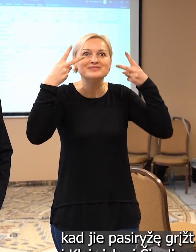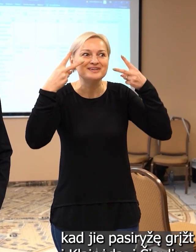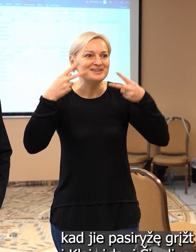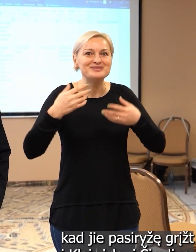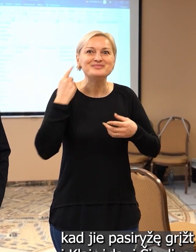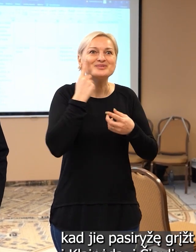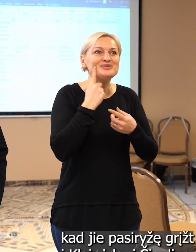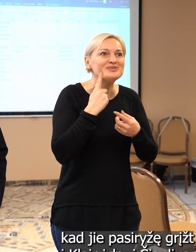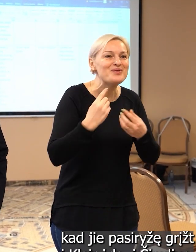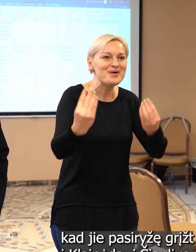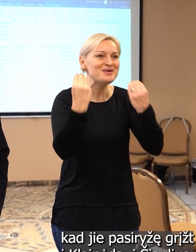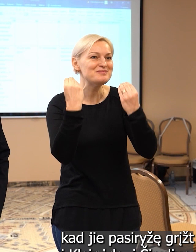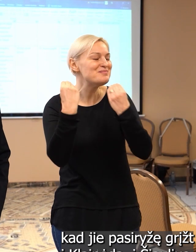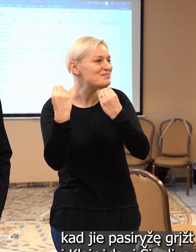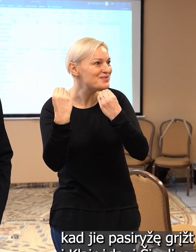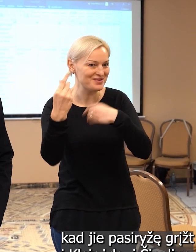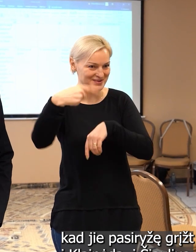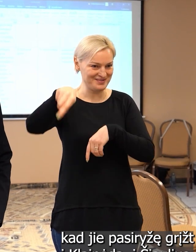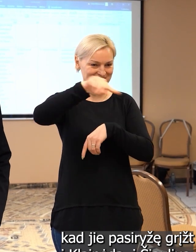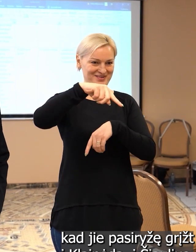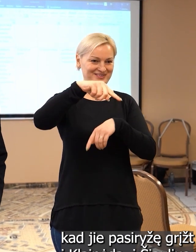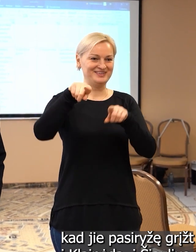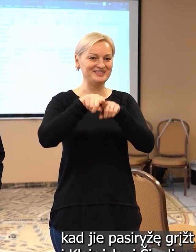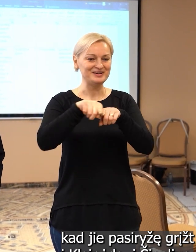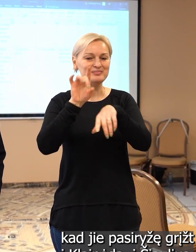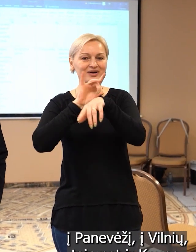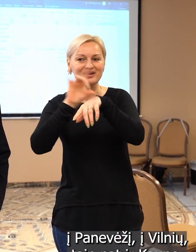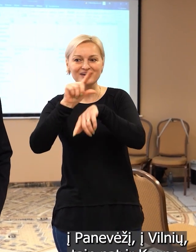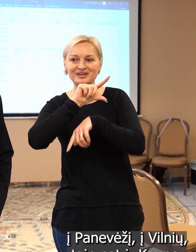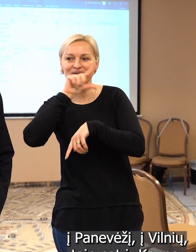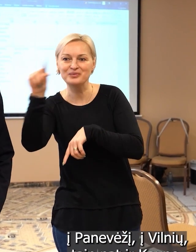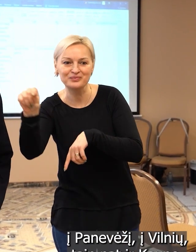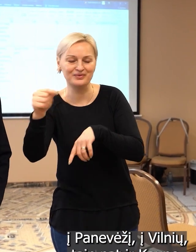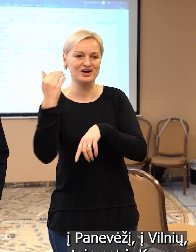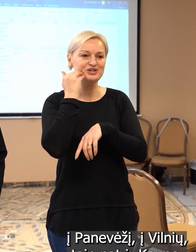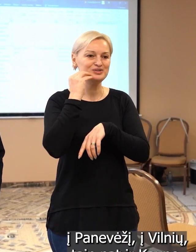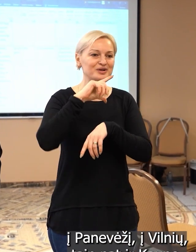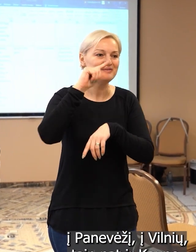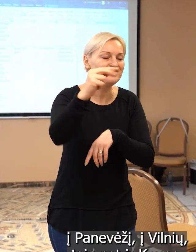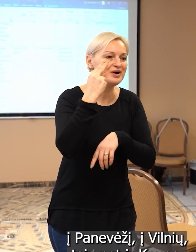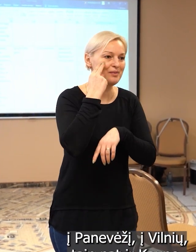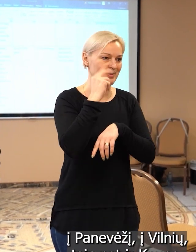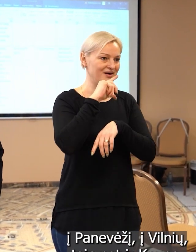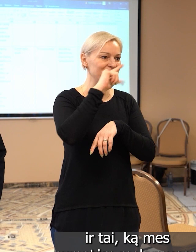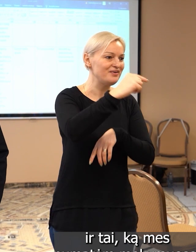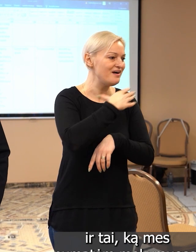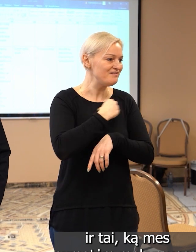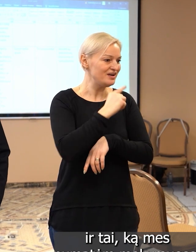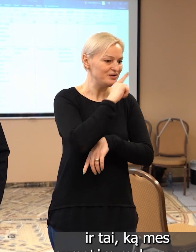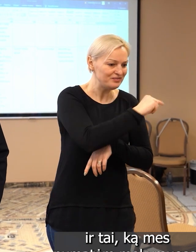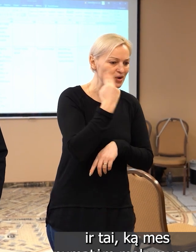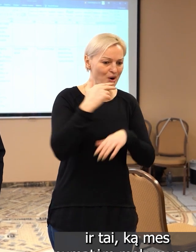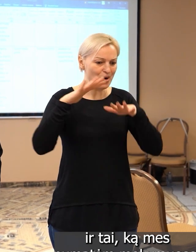jie pasiryžę parvažiuoti pas save į Klaipėdą, į Šiaulius, į Panevėžį, į Vilnių, taip pat ir Kaune, ir tai, ką